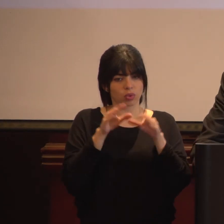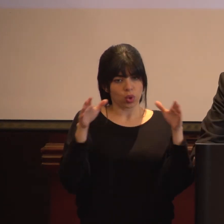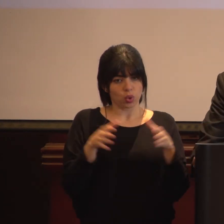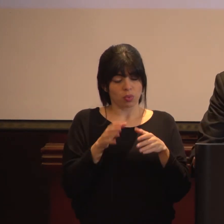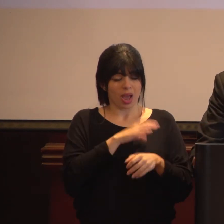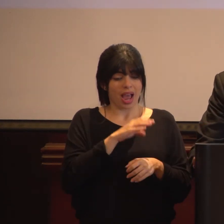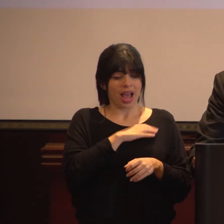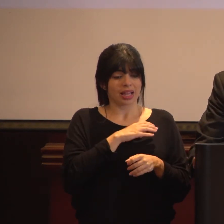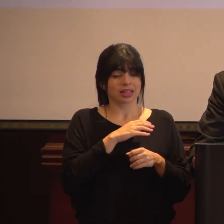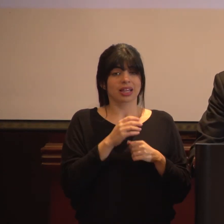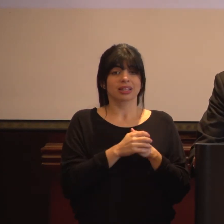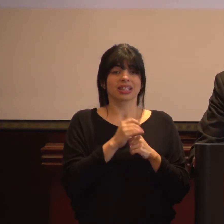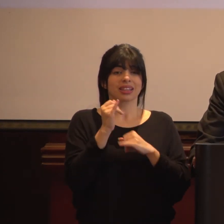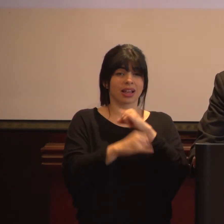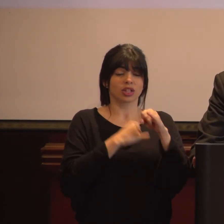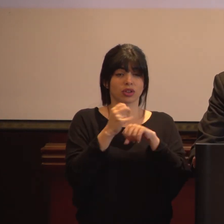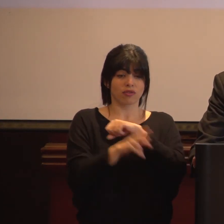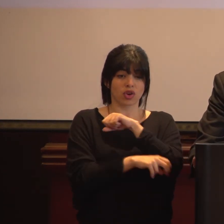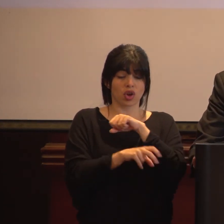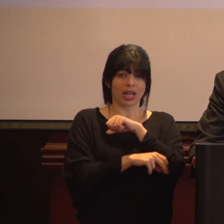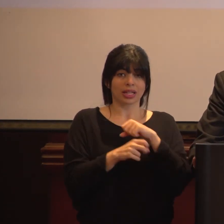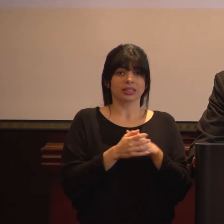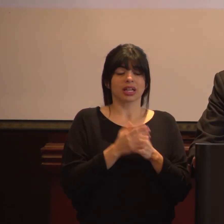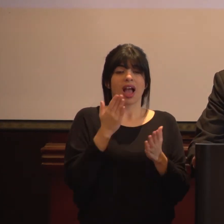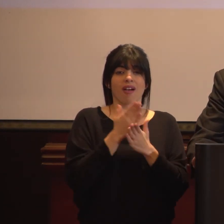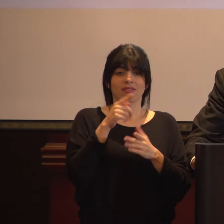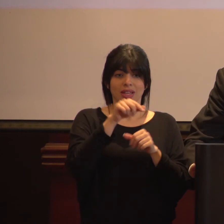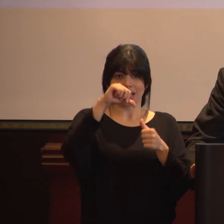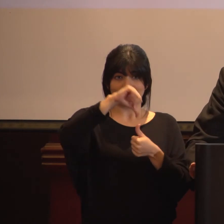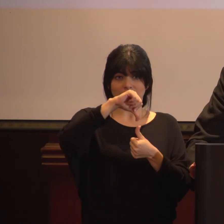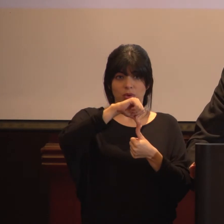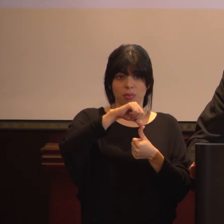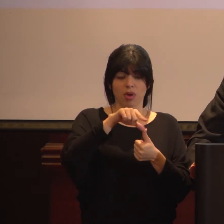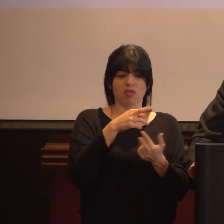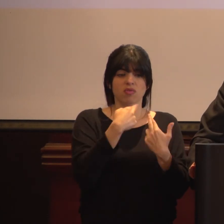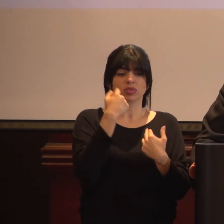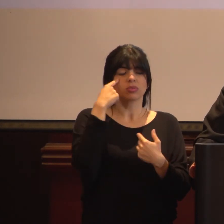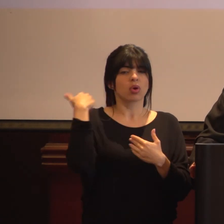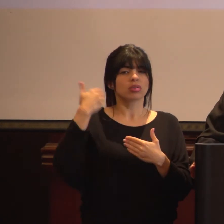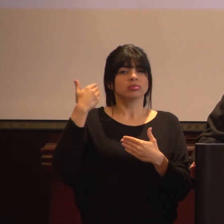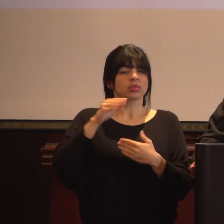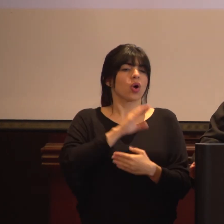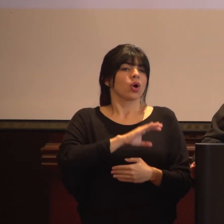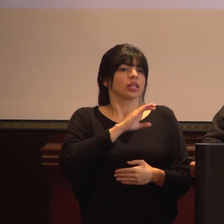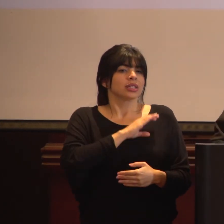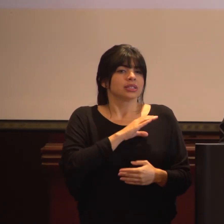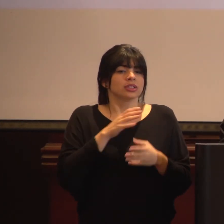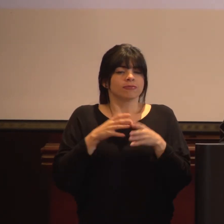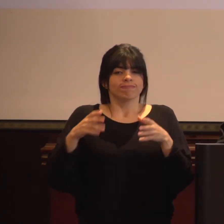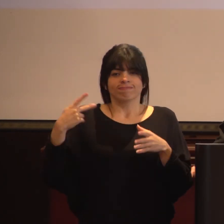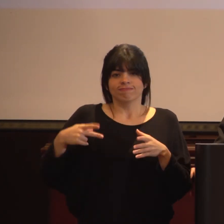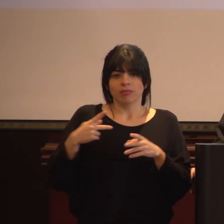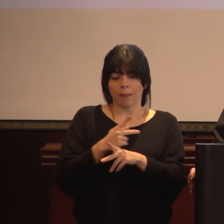violencia y la actividad delictiva que aquejan a esta subregión de Centroamérica el resultante deterioro de las condiciones y los crecientes